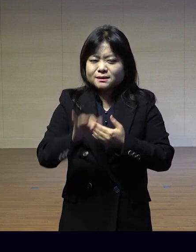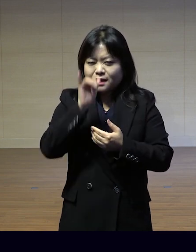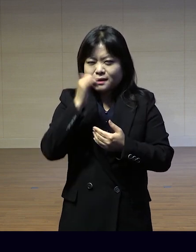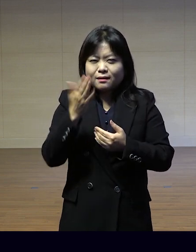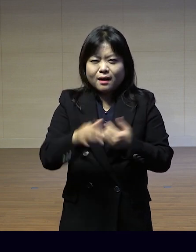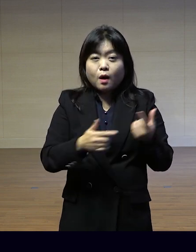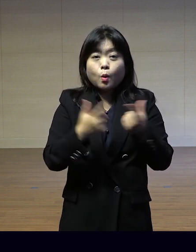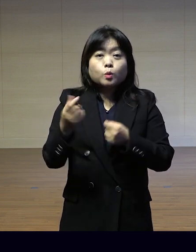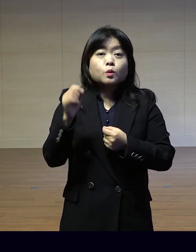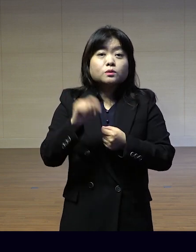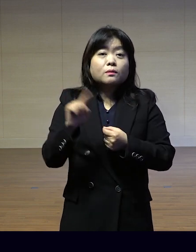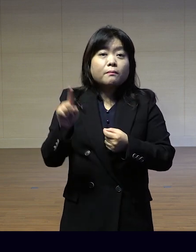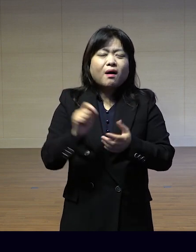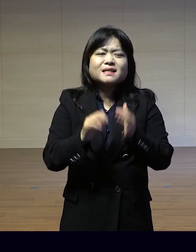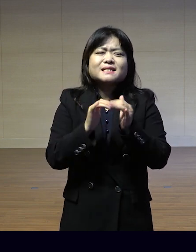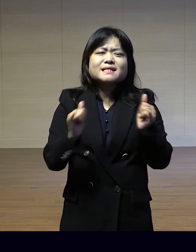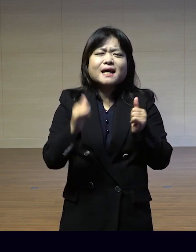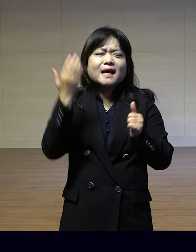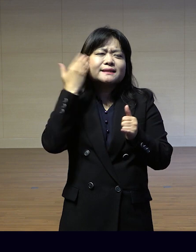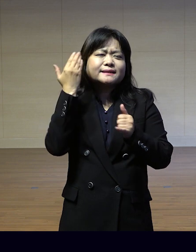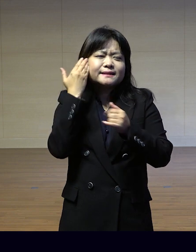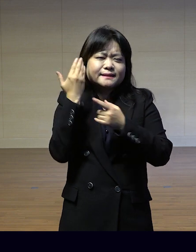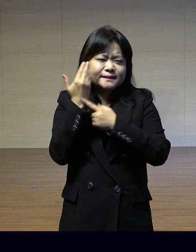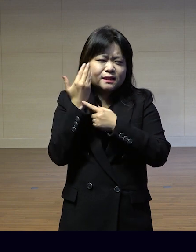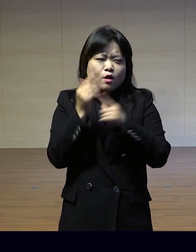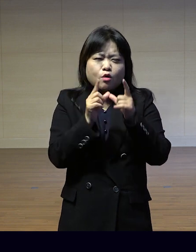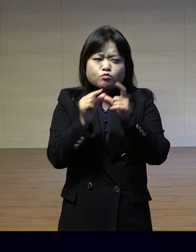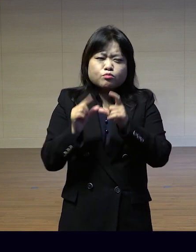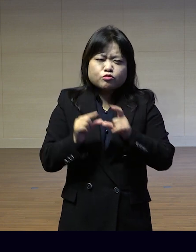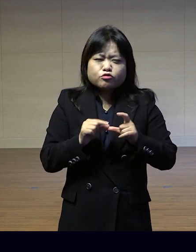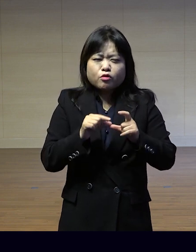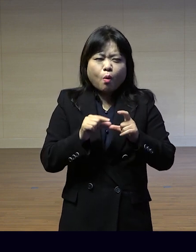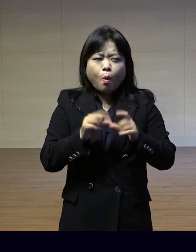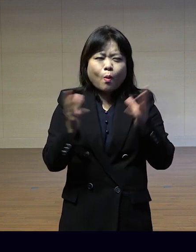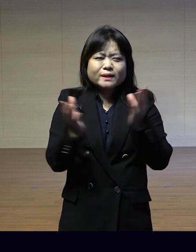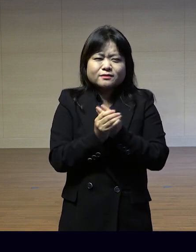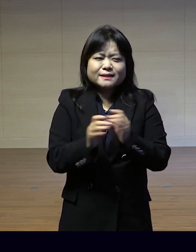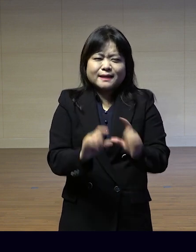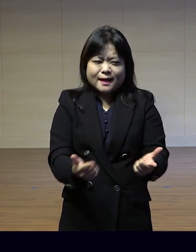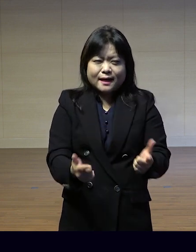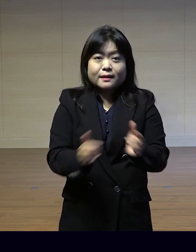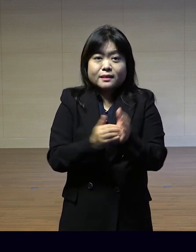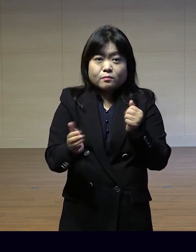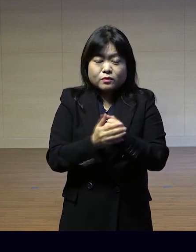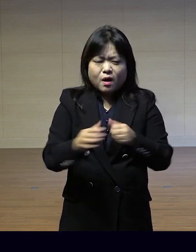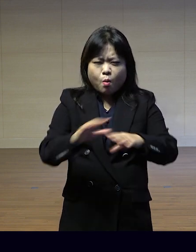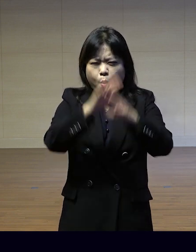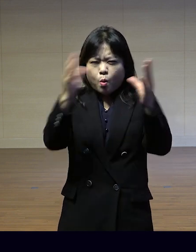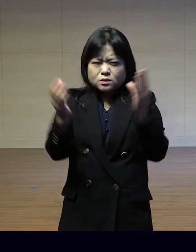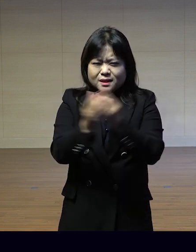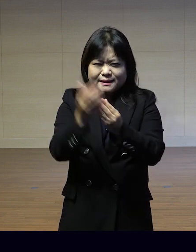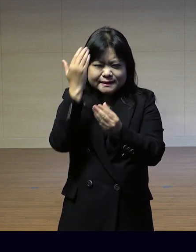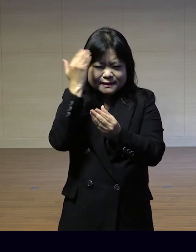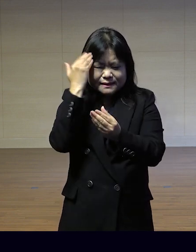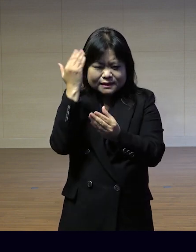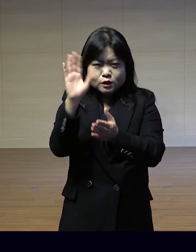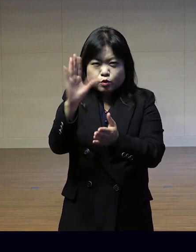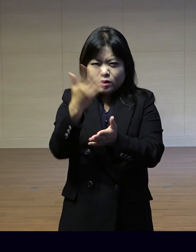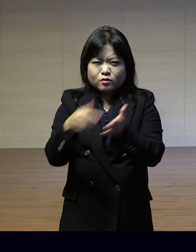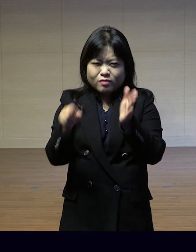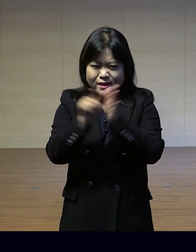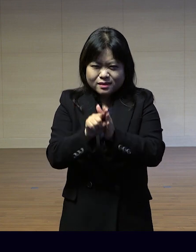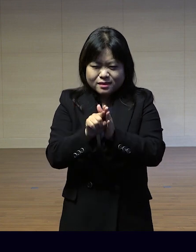다 공통점은 인간의 지식이 부분적이고 불완전한 지식에서 온전한 지식으로 나가려고 하는